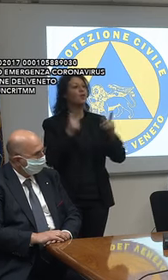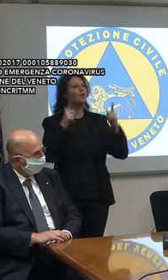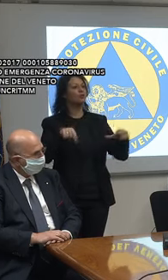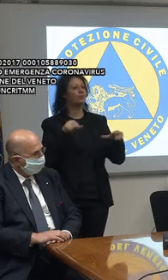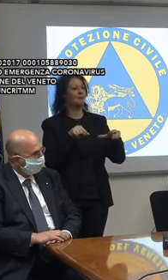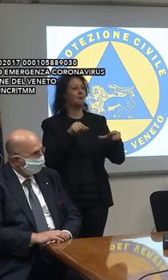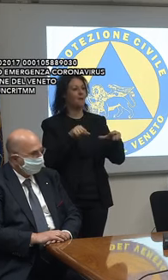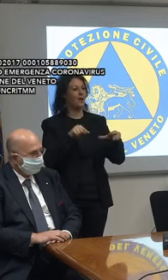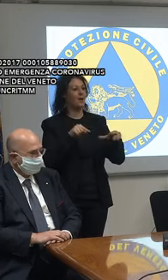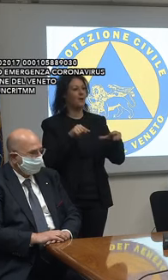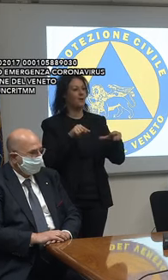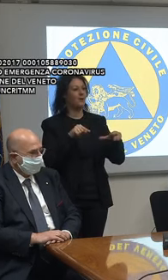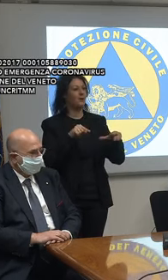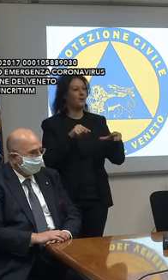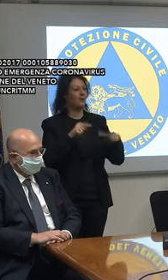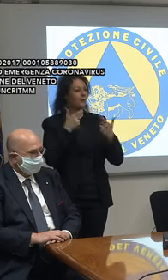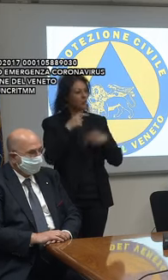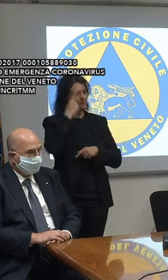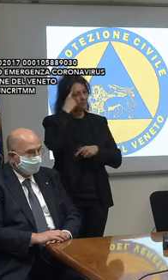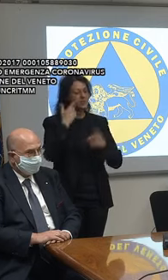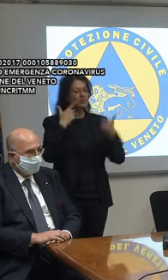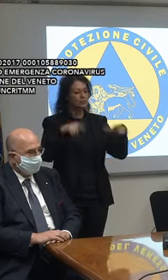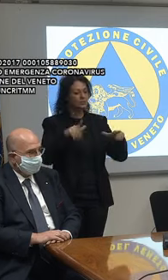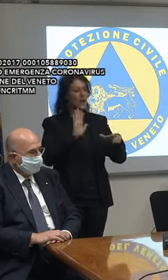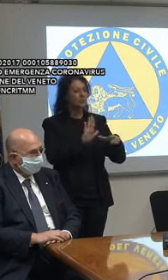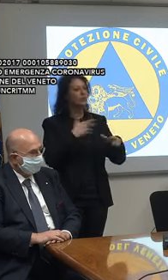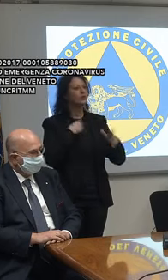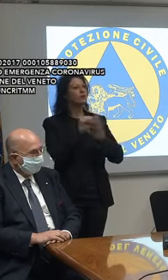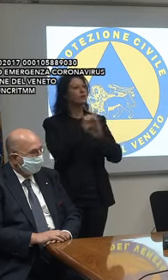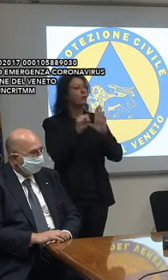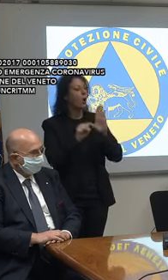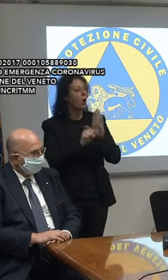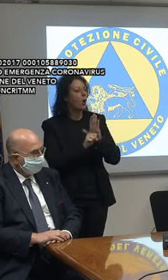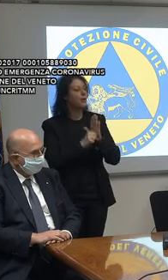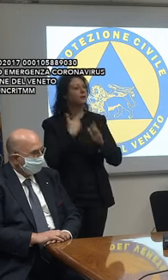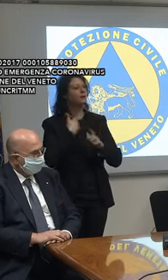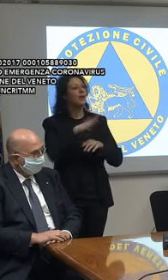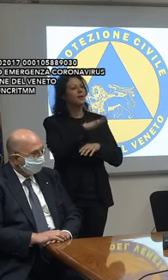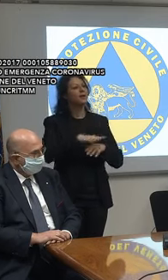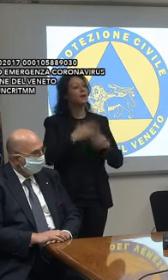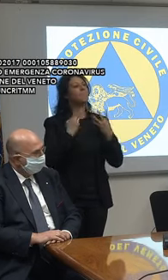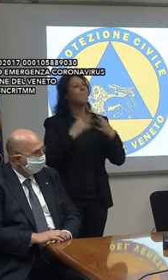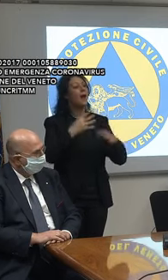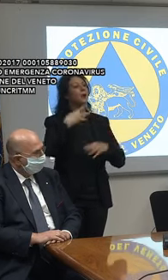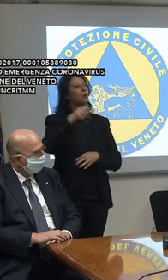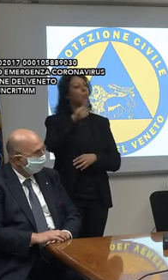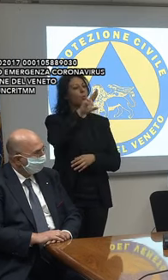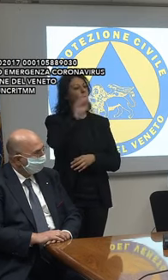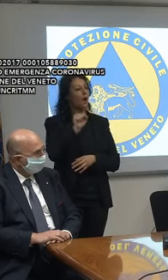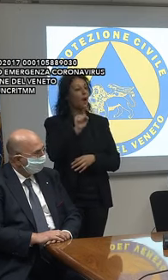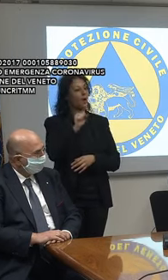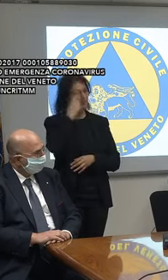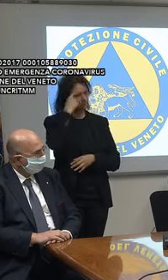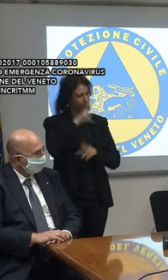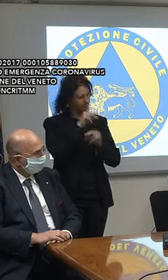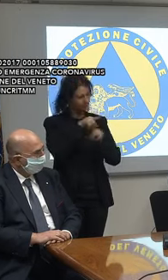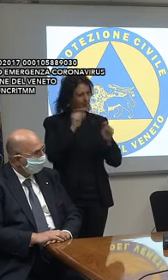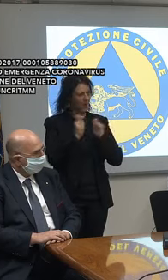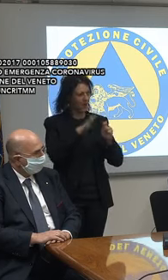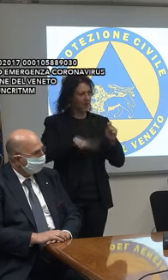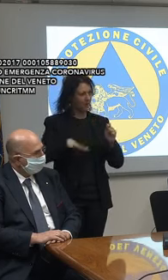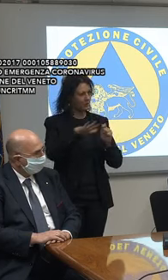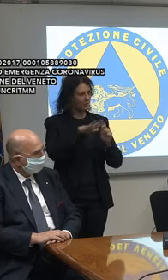sono gli elementi della storicità della città, il Parco delle Mura. Quante volte avete sentito parlare di Parco delle Mura? Però qualcuno diceva, quando discutevamo